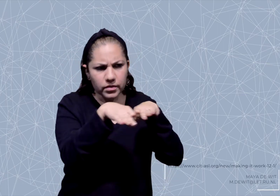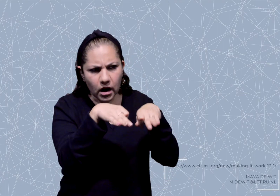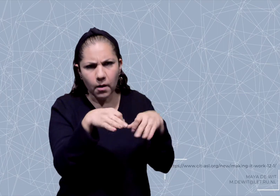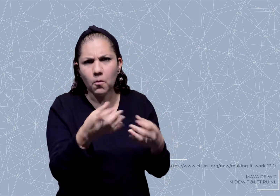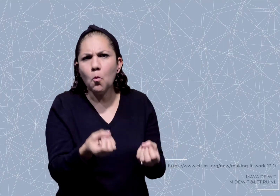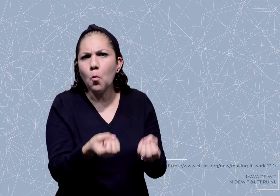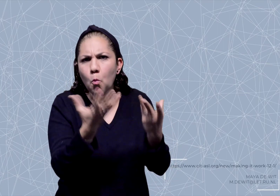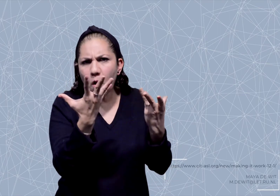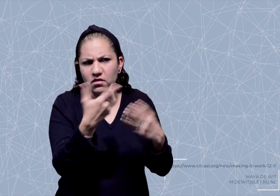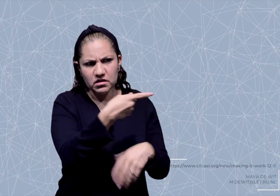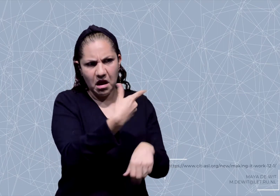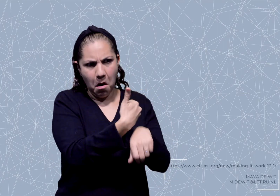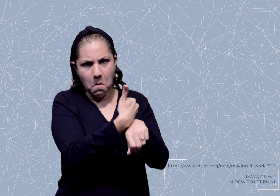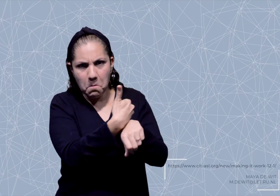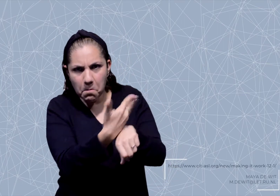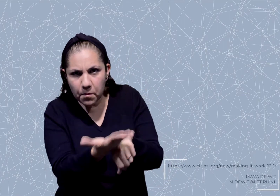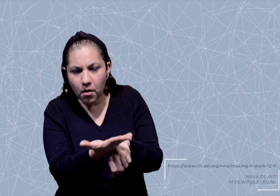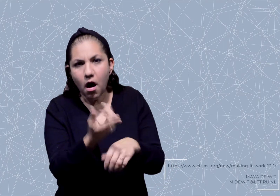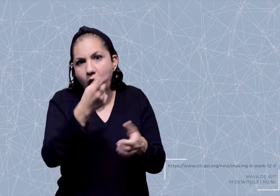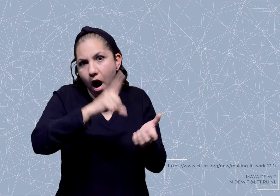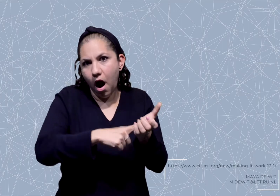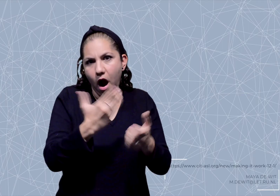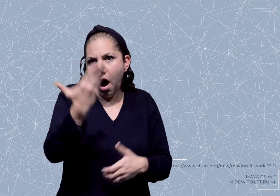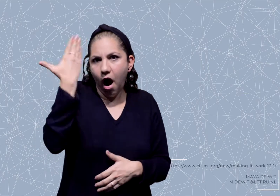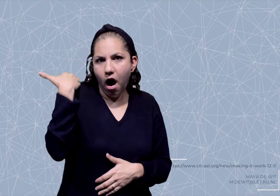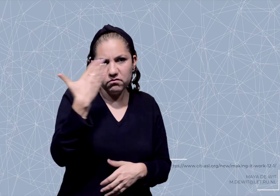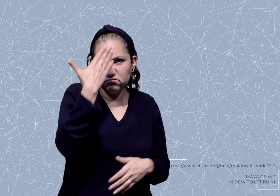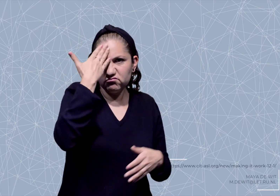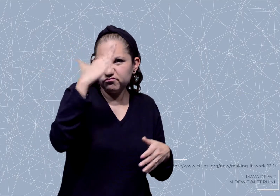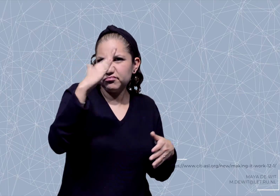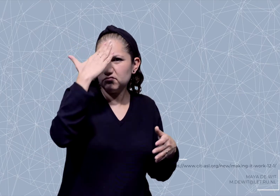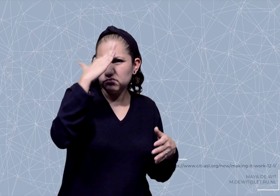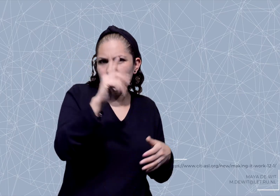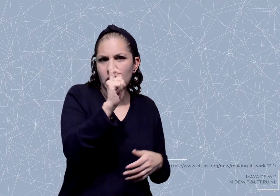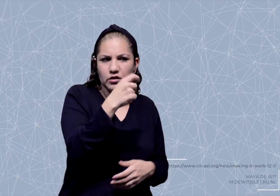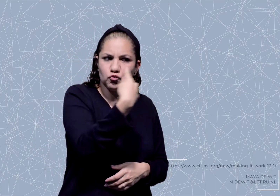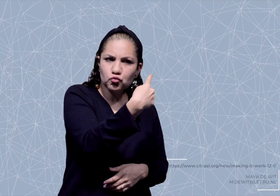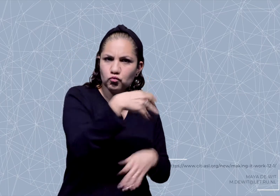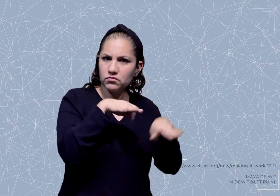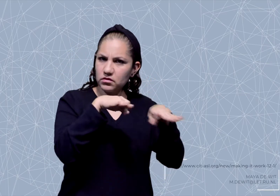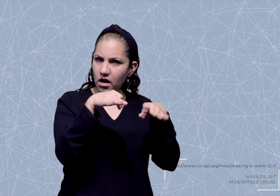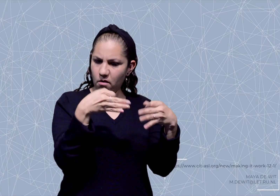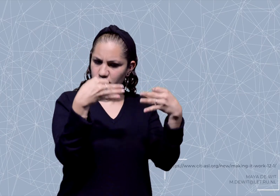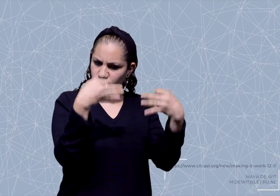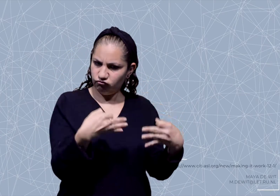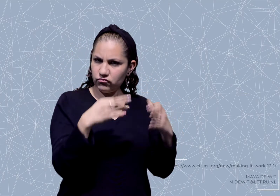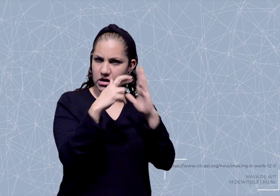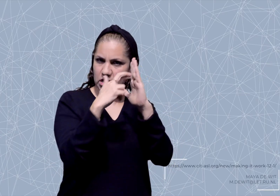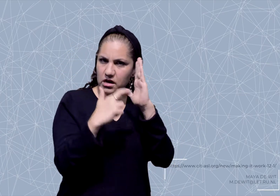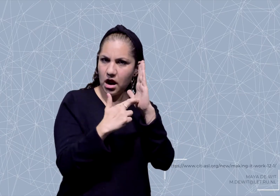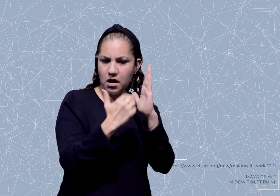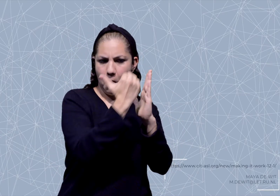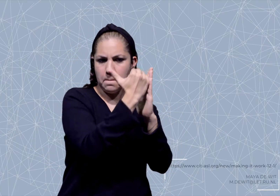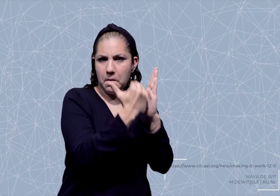En ese entonces, estos intérpretes tuvieron condiciones de trabajo inequitativas. Ahora, la